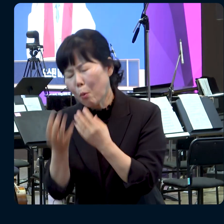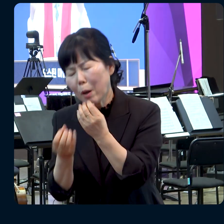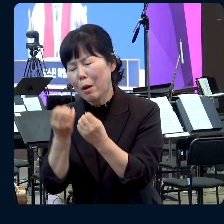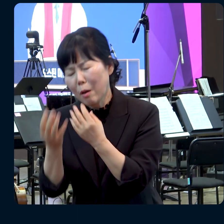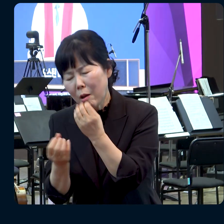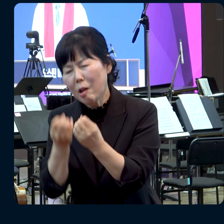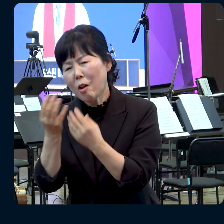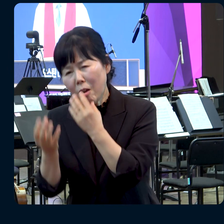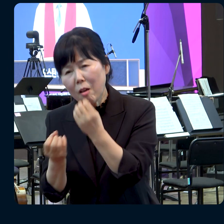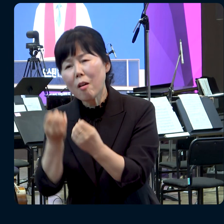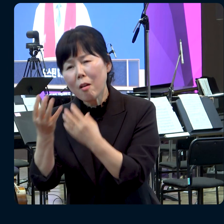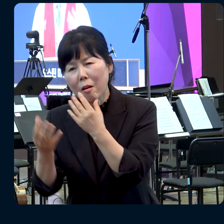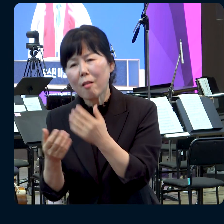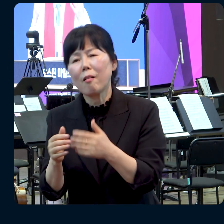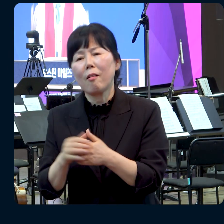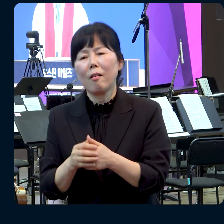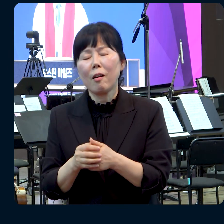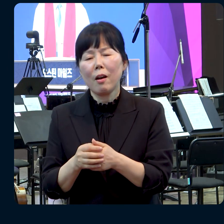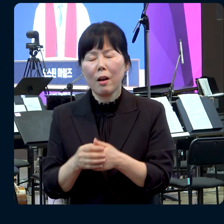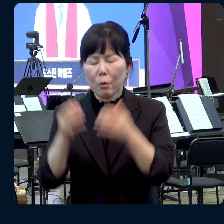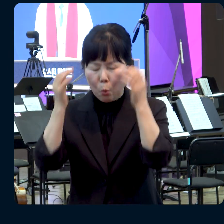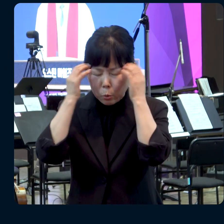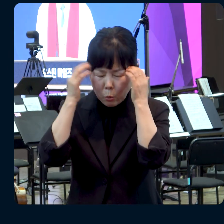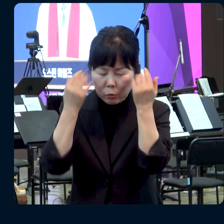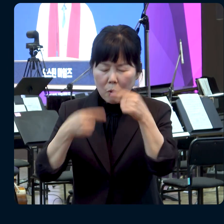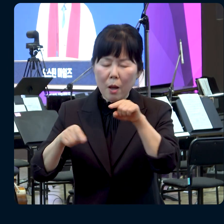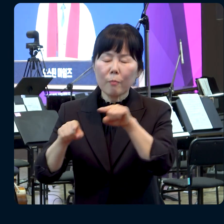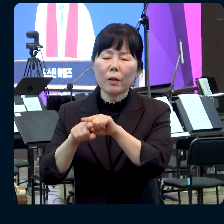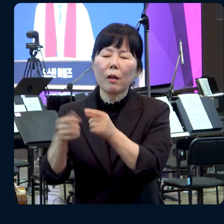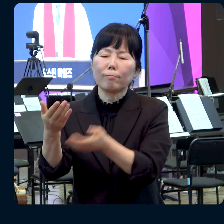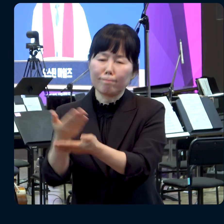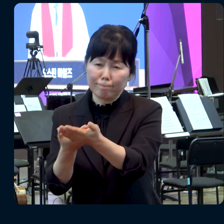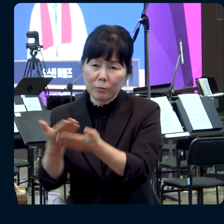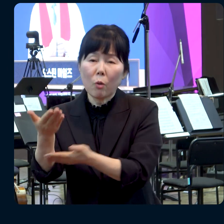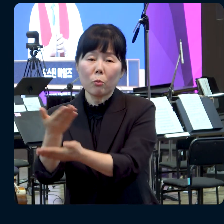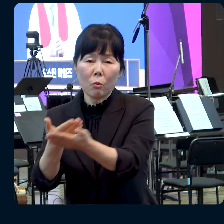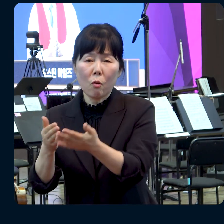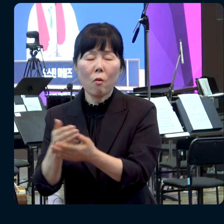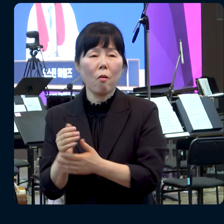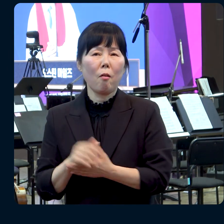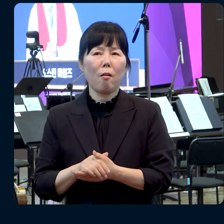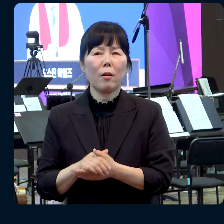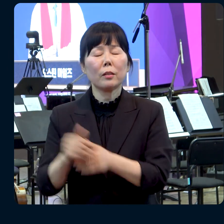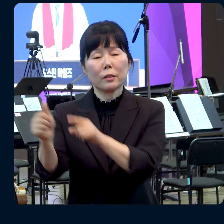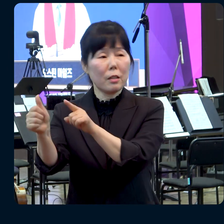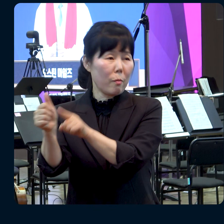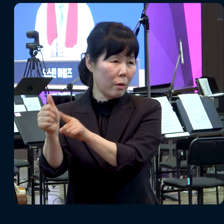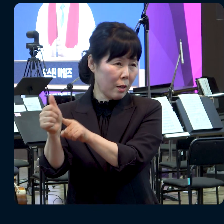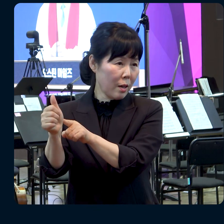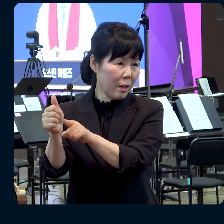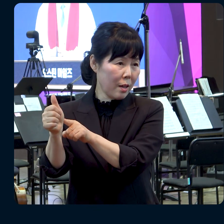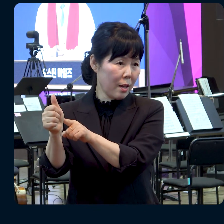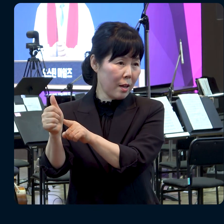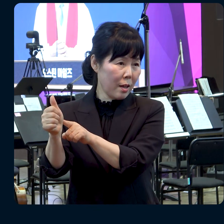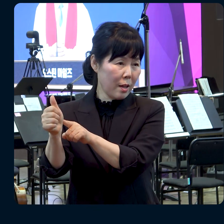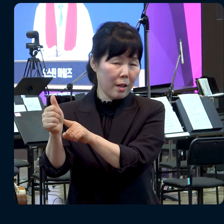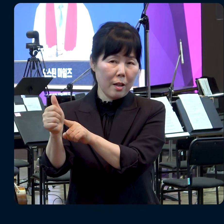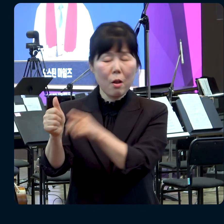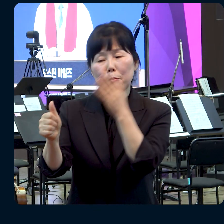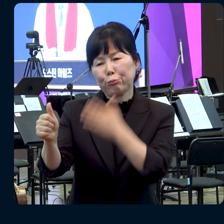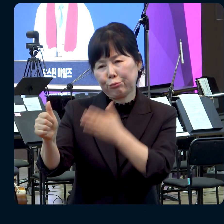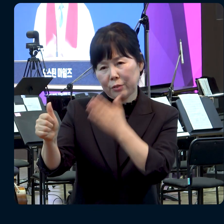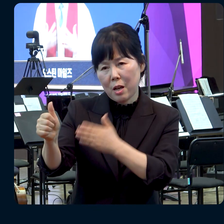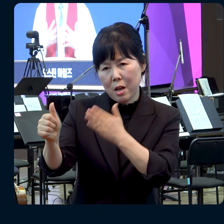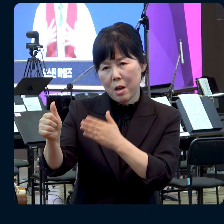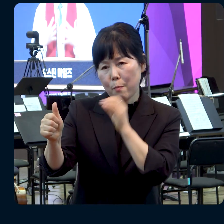그 어떤 고통을 같이 나눠요. 그러면서 이 어스틴 마일즈에게 아담 가이벨이